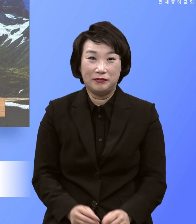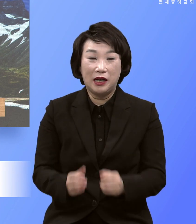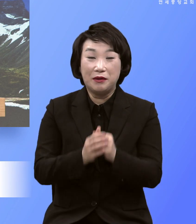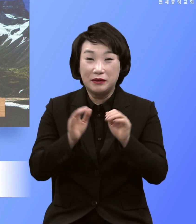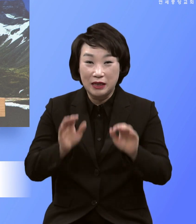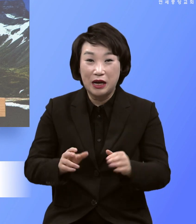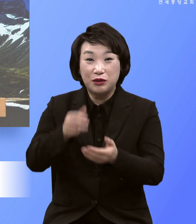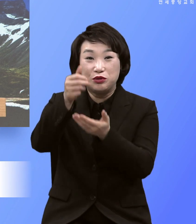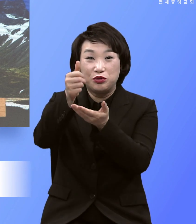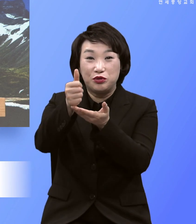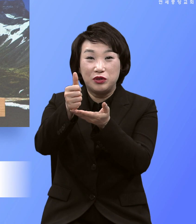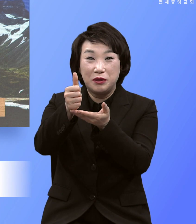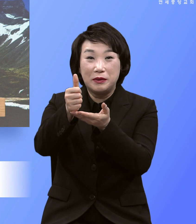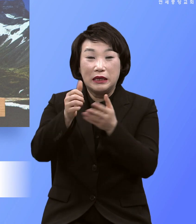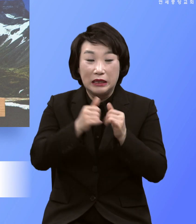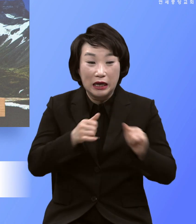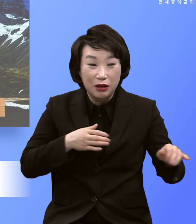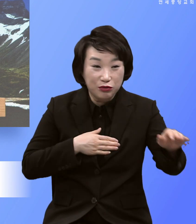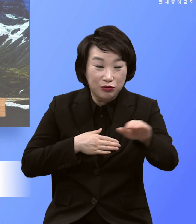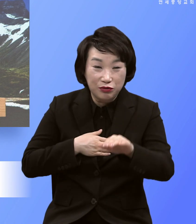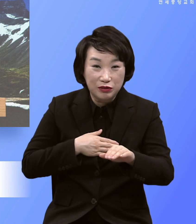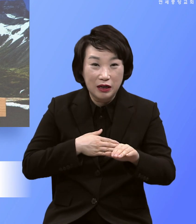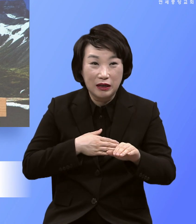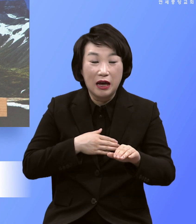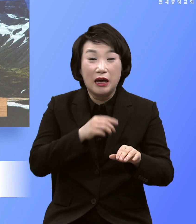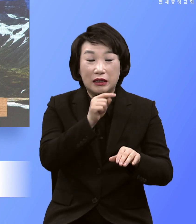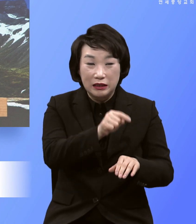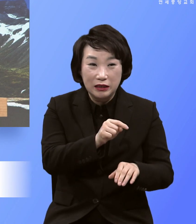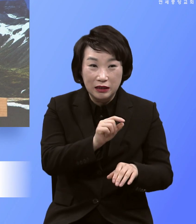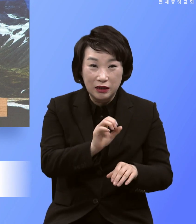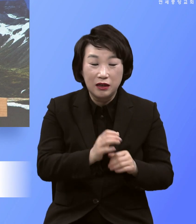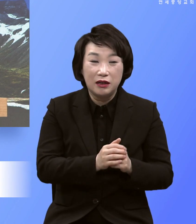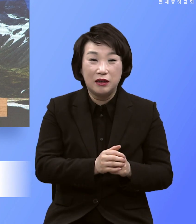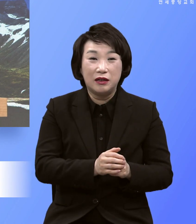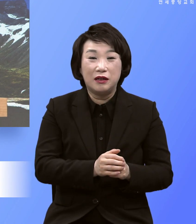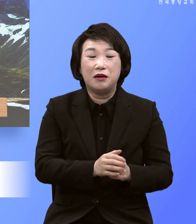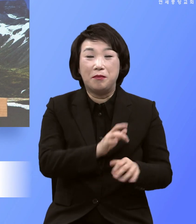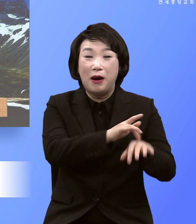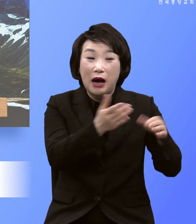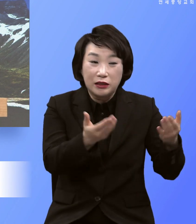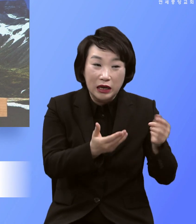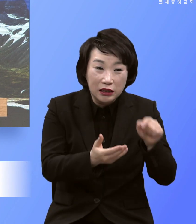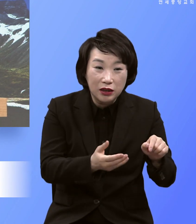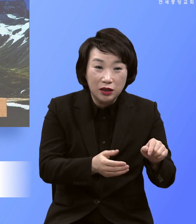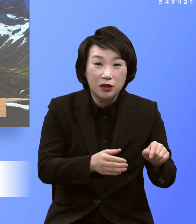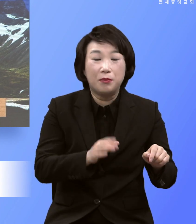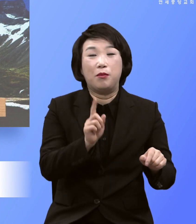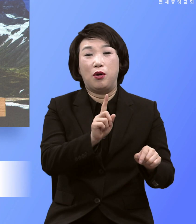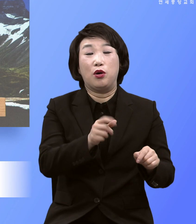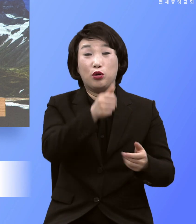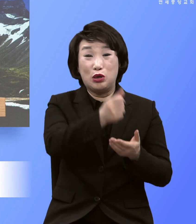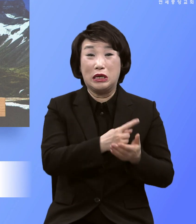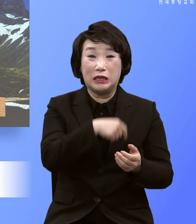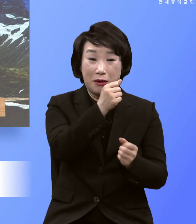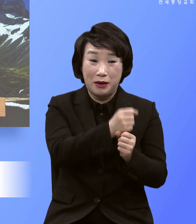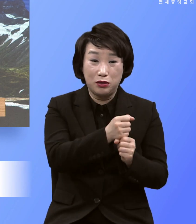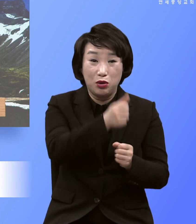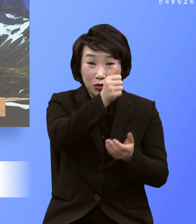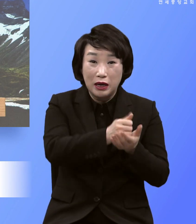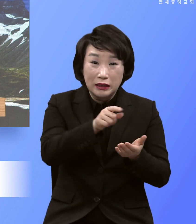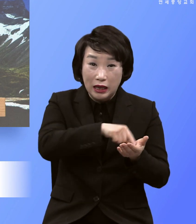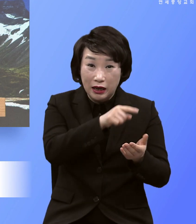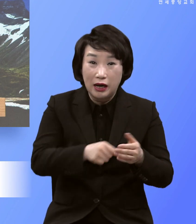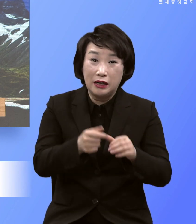그러므로 주님은 인간을 향한 마귀의 일, 죄짓게 하는 일,